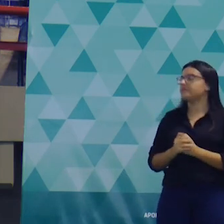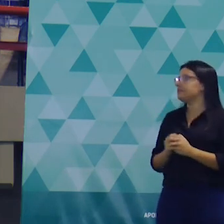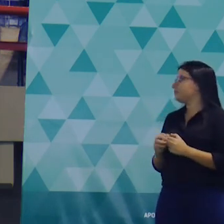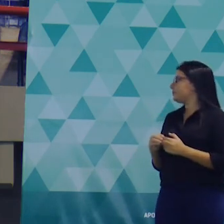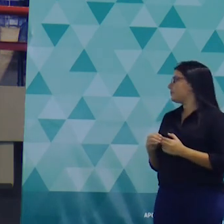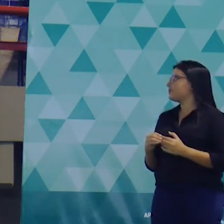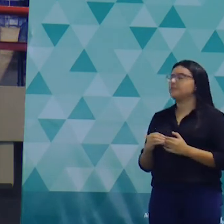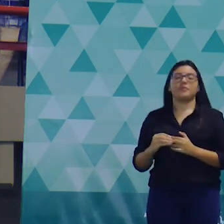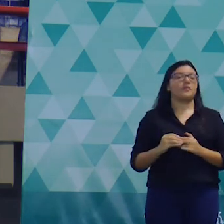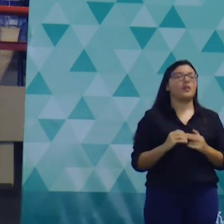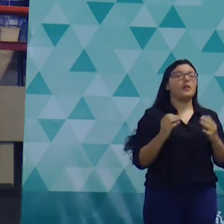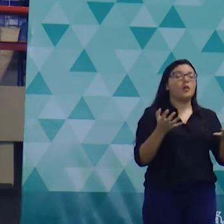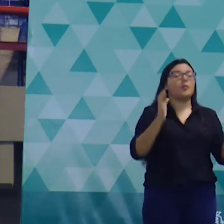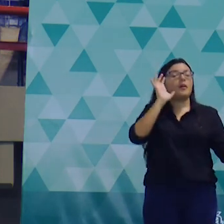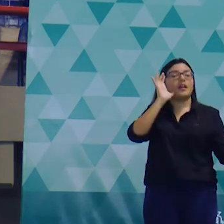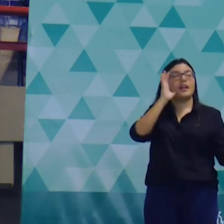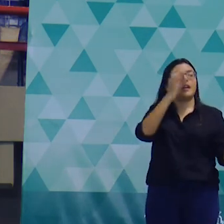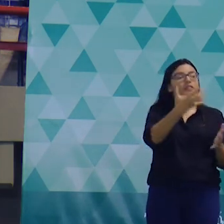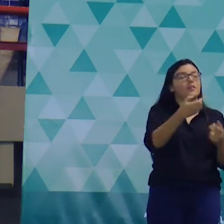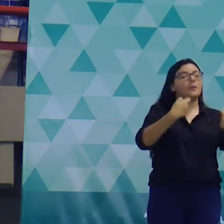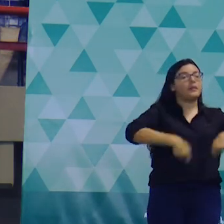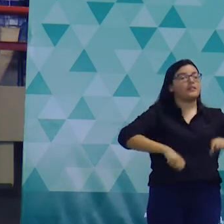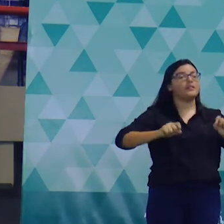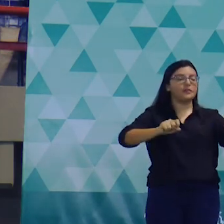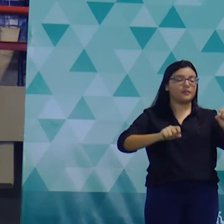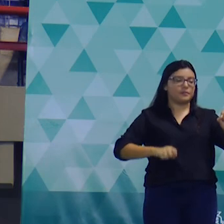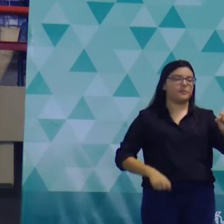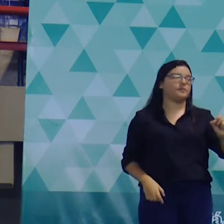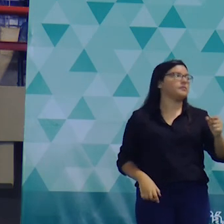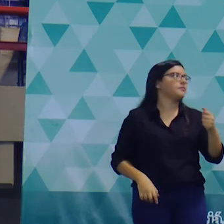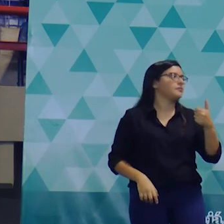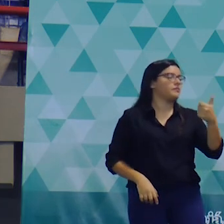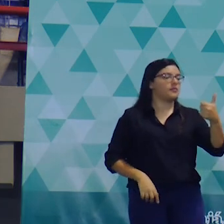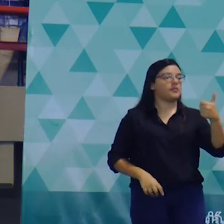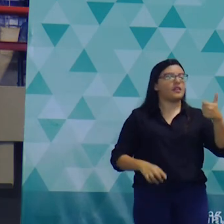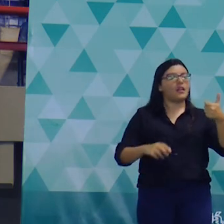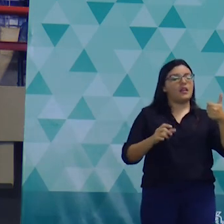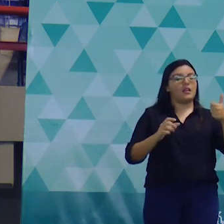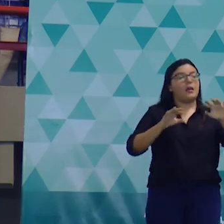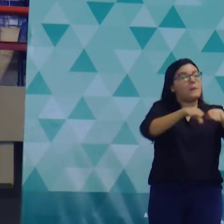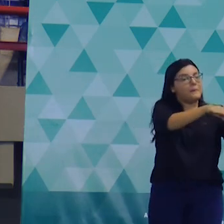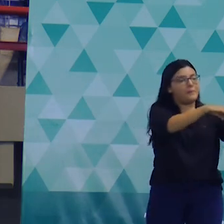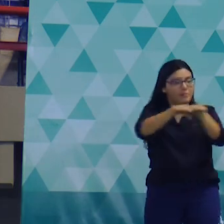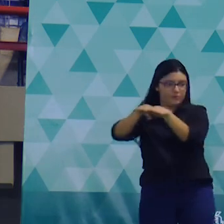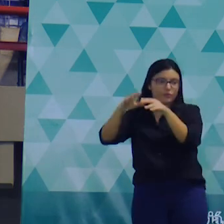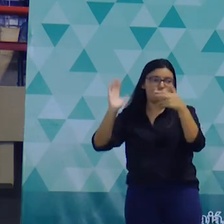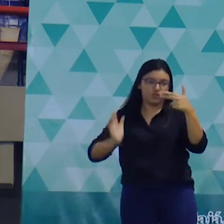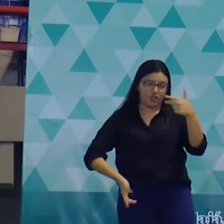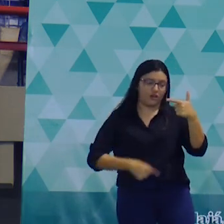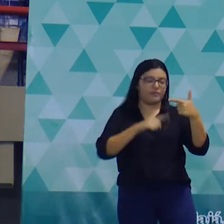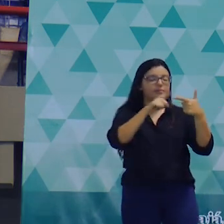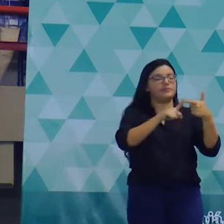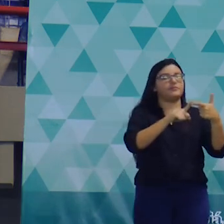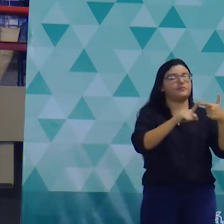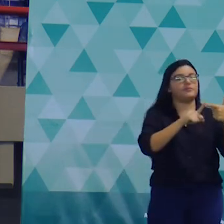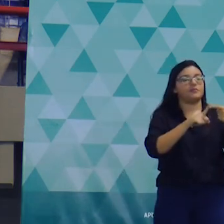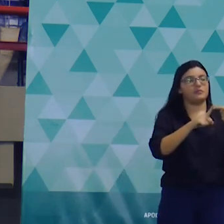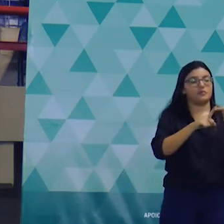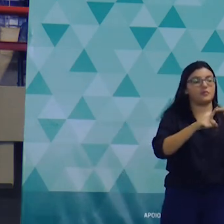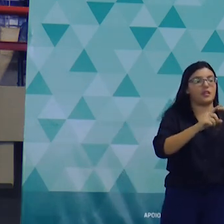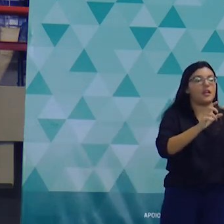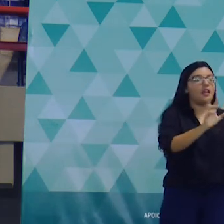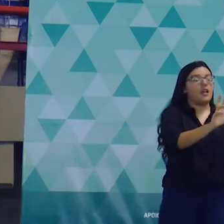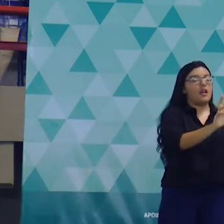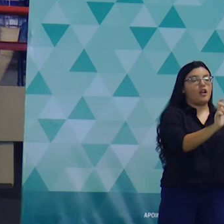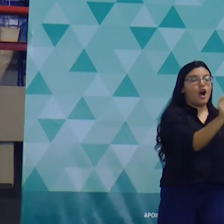Para você resolver uma questão de estequiometria, você precisa, uma equação balanceada. 2, um dado